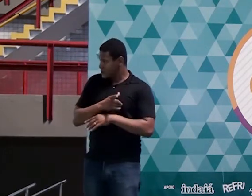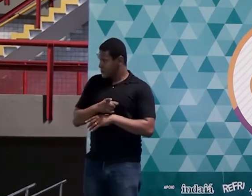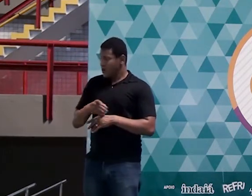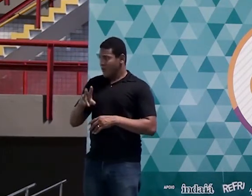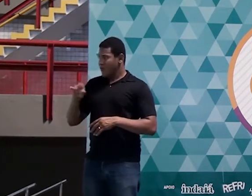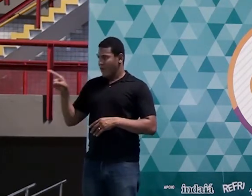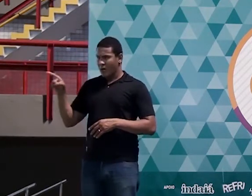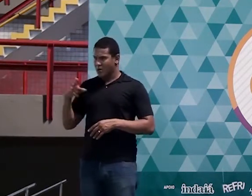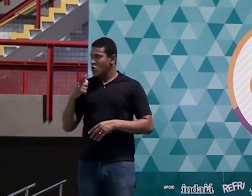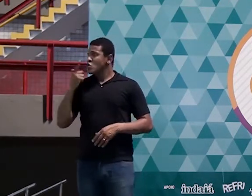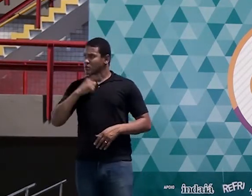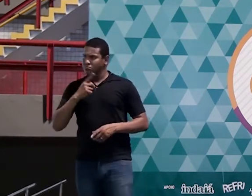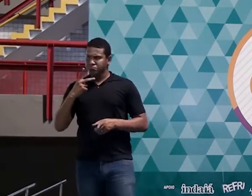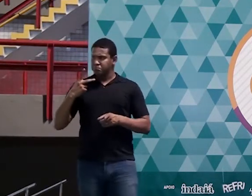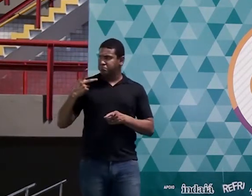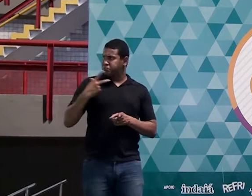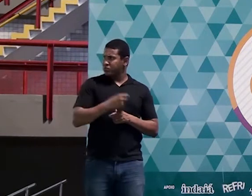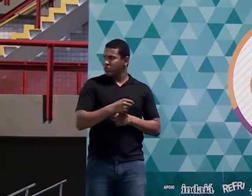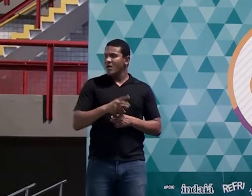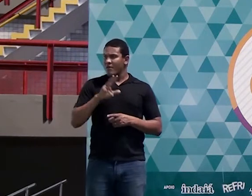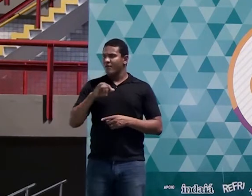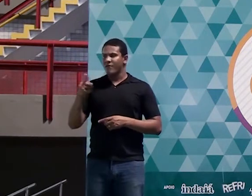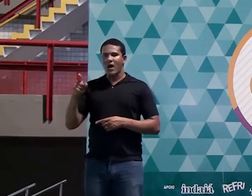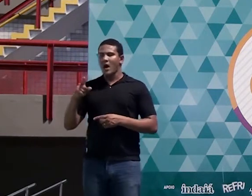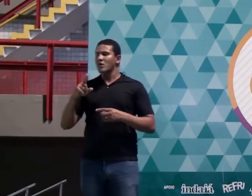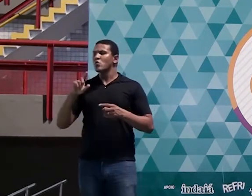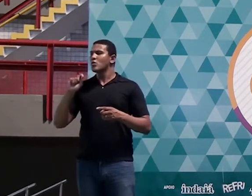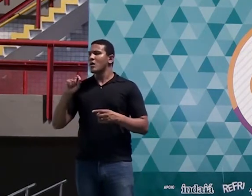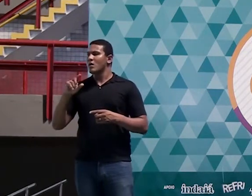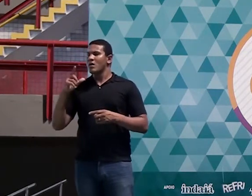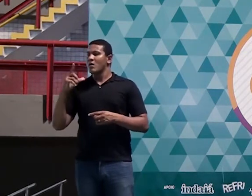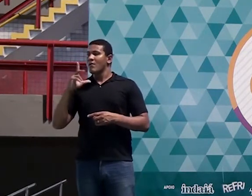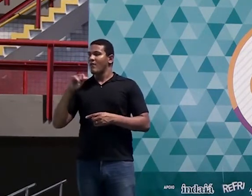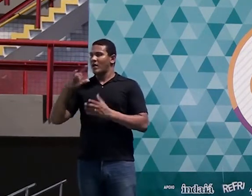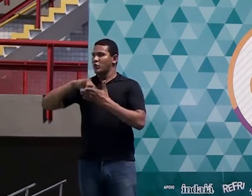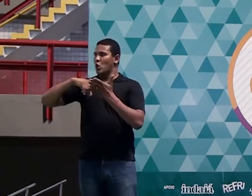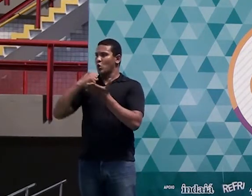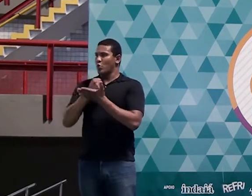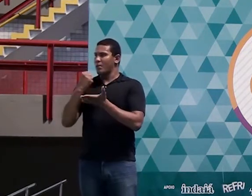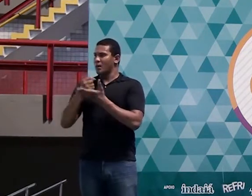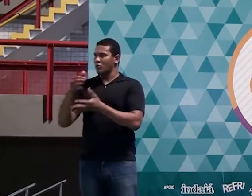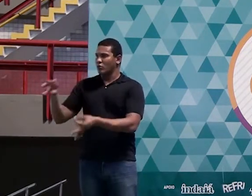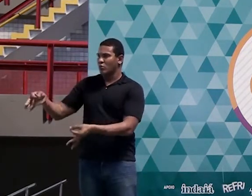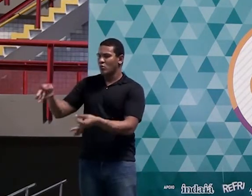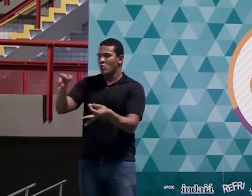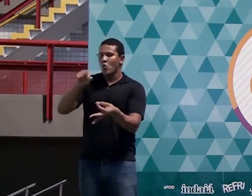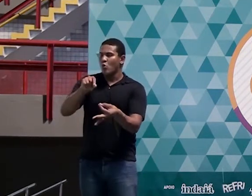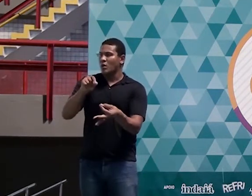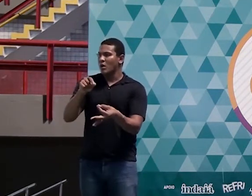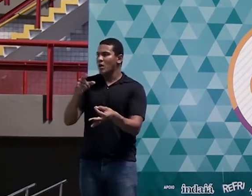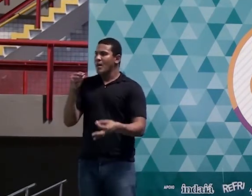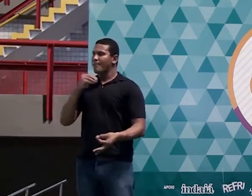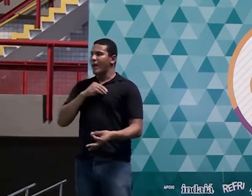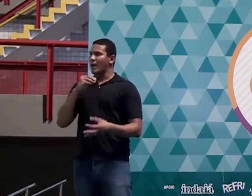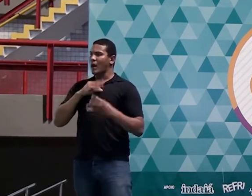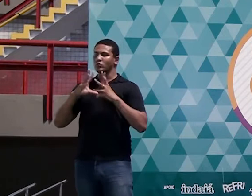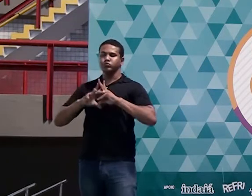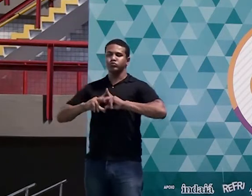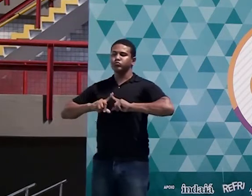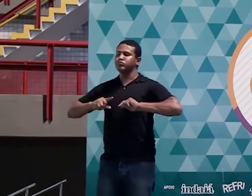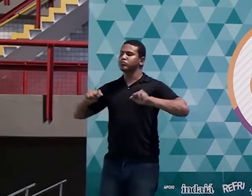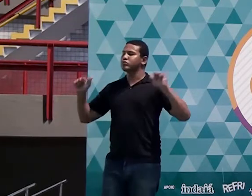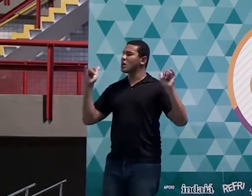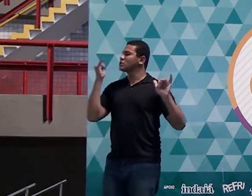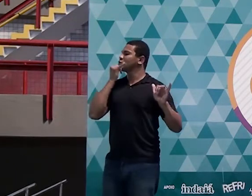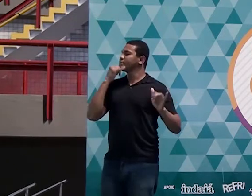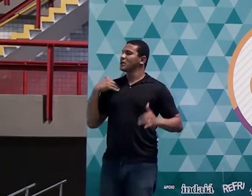ia ganhar, ó, indulgência, que é um documento que dava o perdão de todos os pecados.